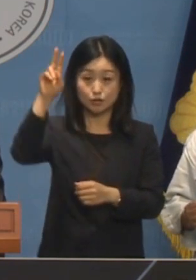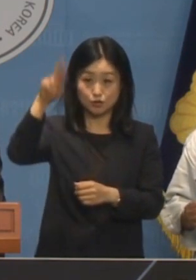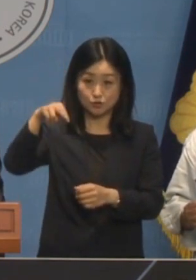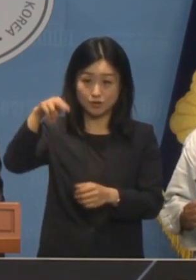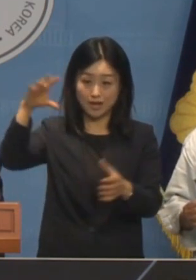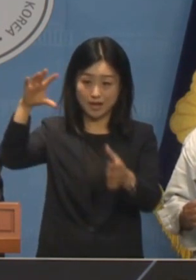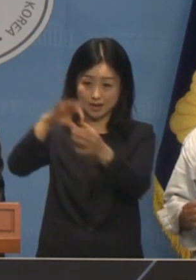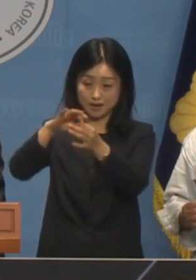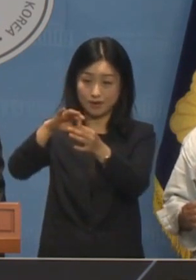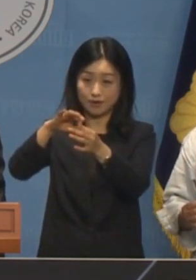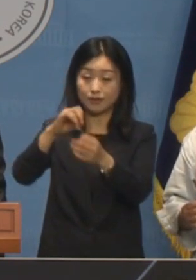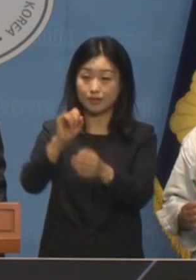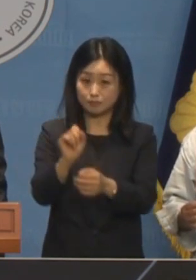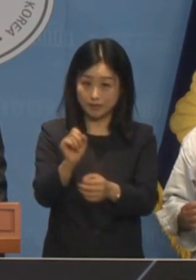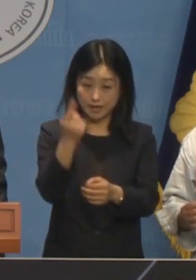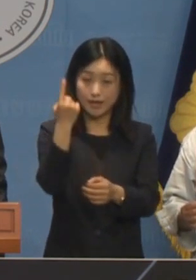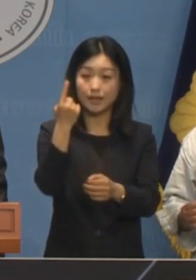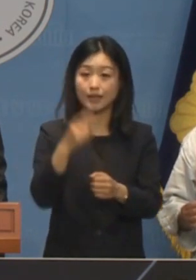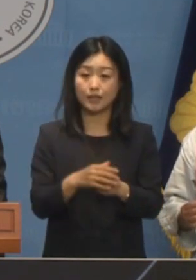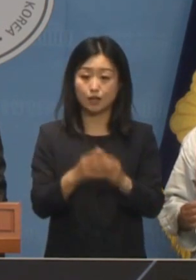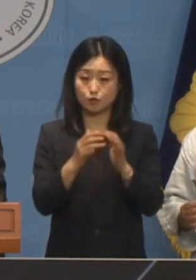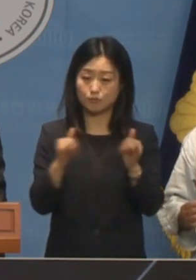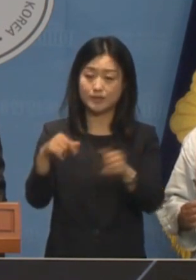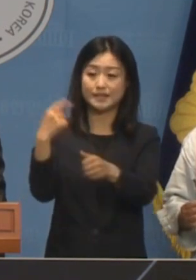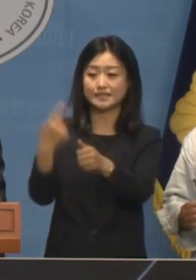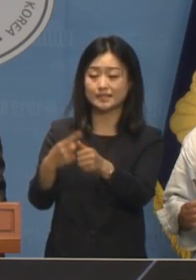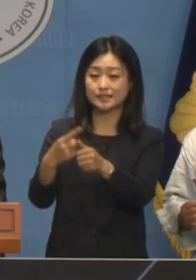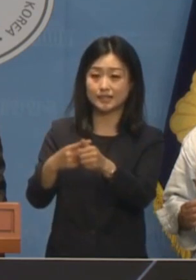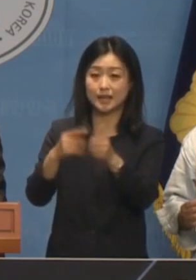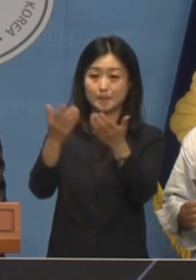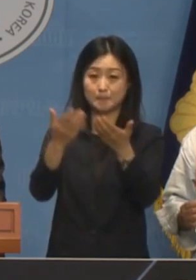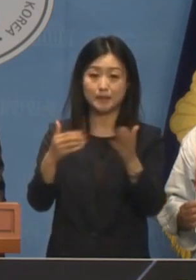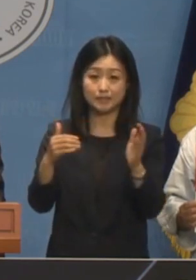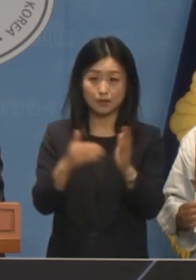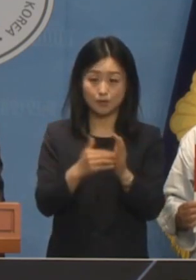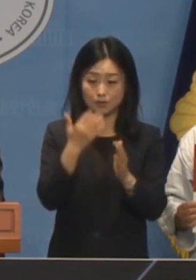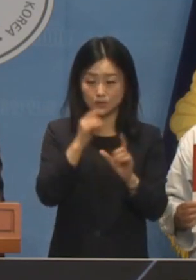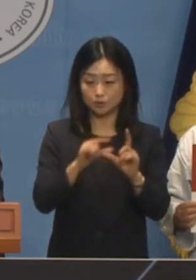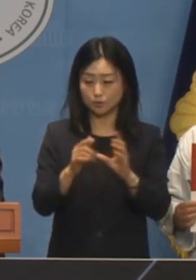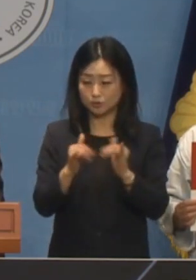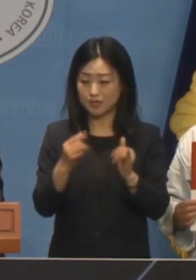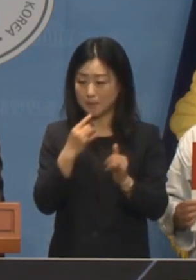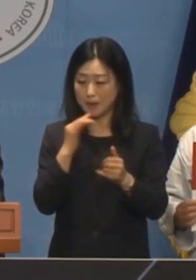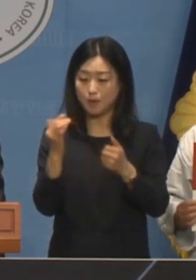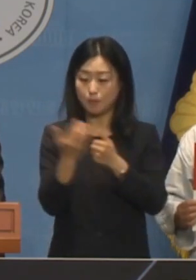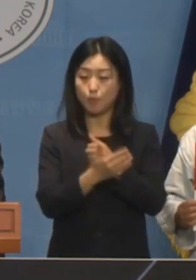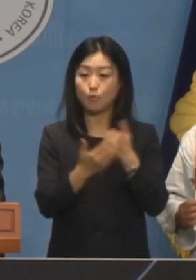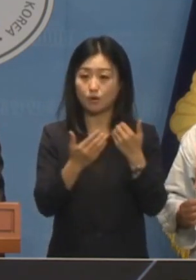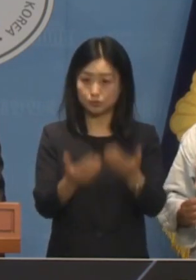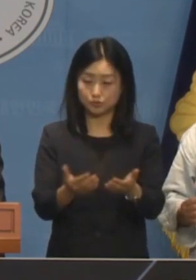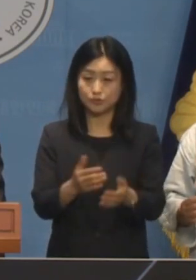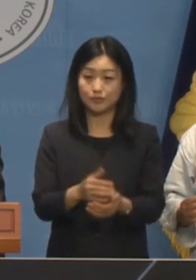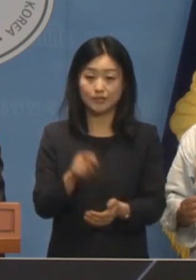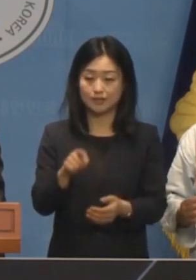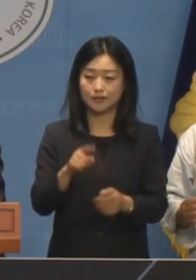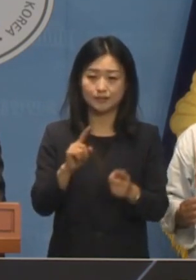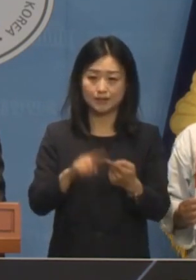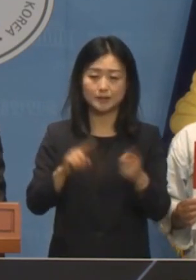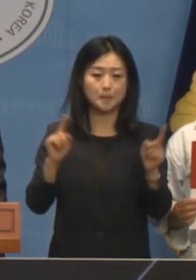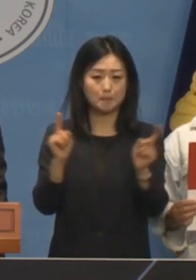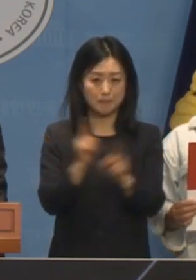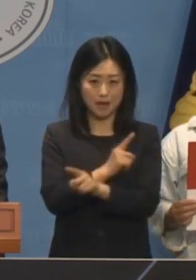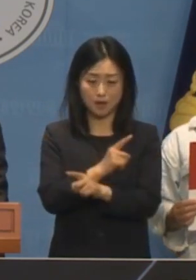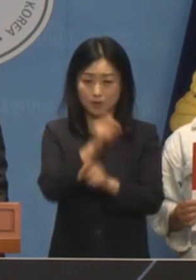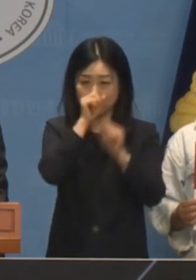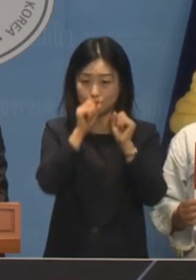앵무새처럼 반복해 국민들로부터 지탄을 받고 특정 소수 집단의 목소리만을 대변해 왔는데 이를 정상화시킬 절호의